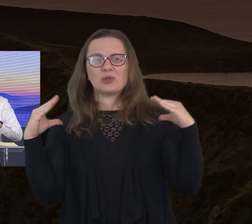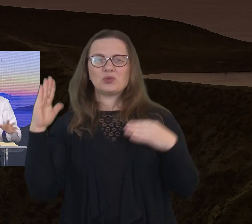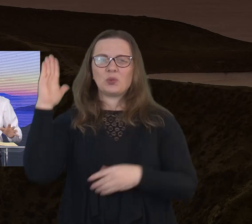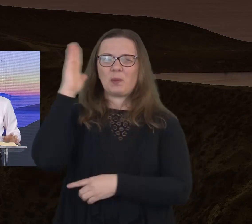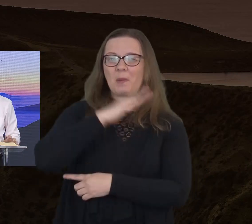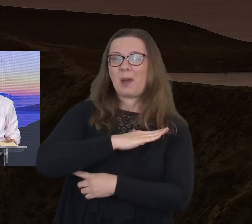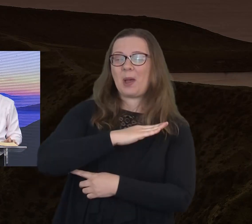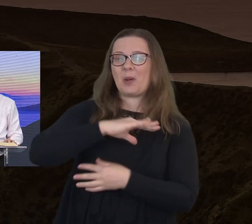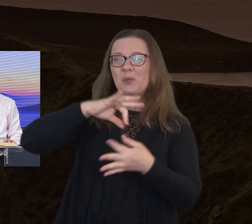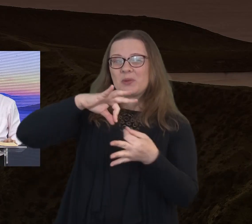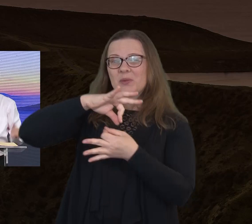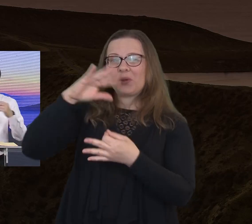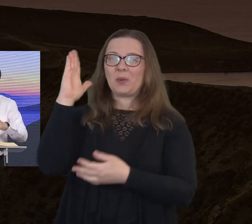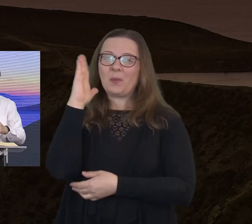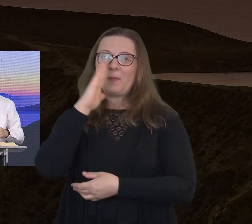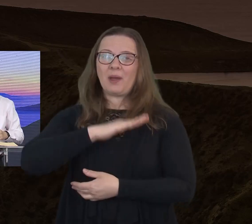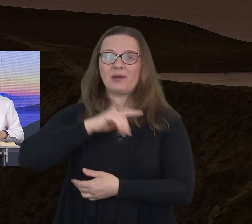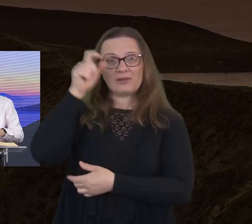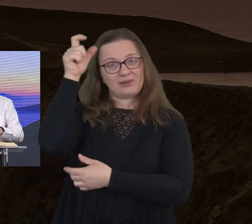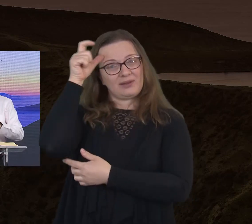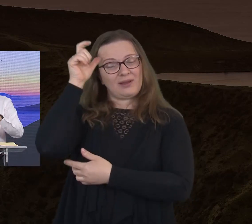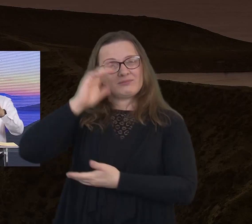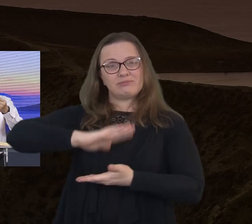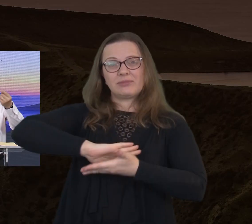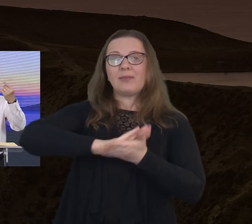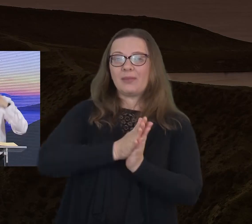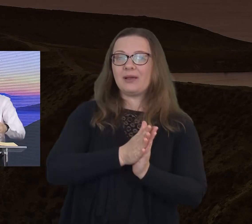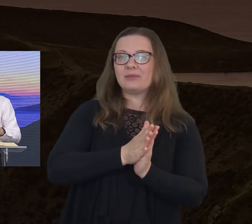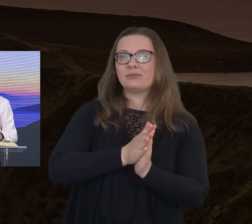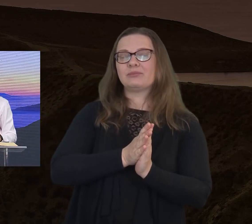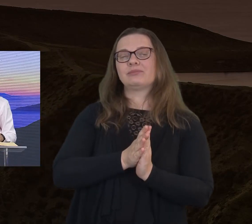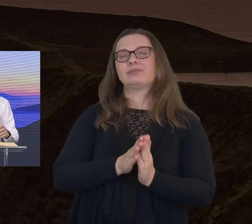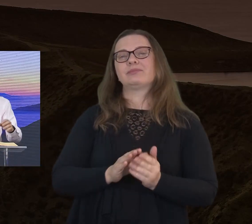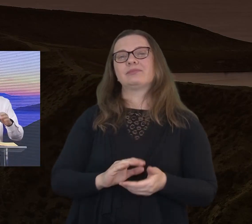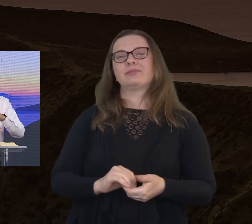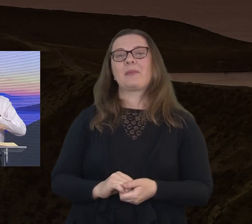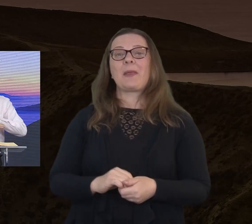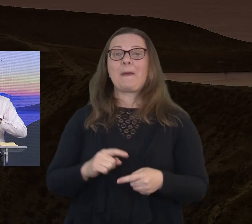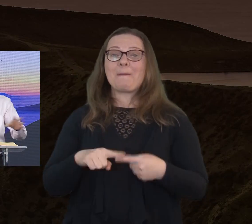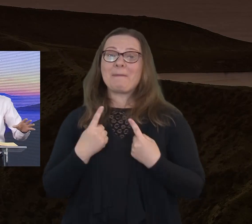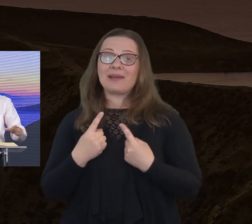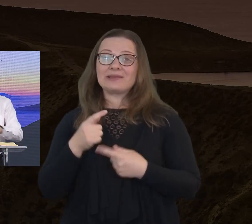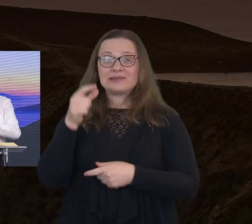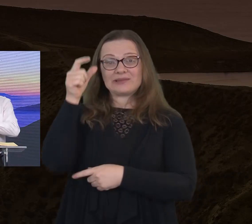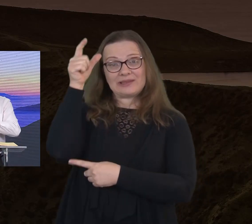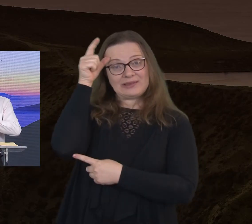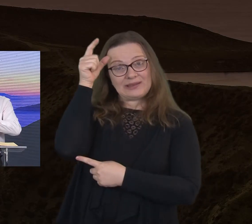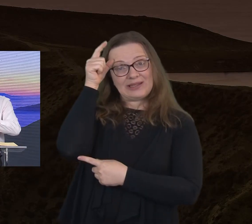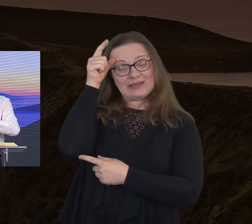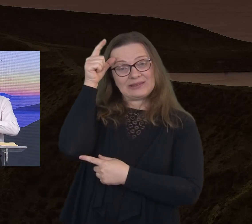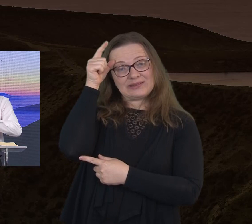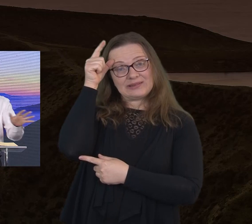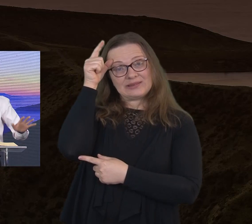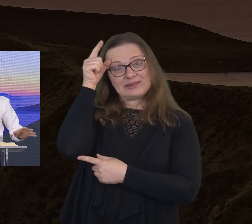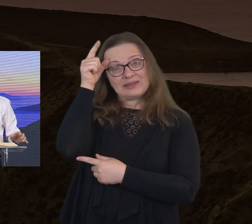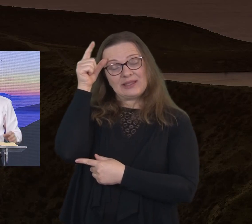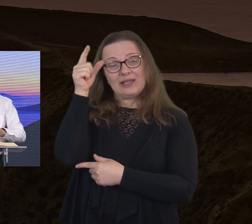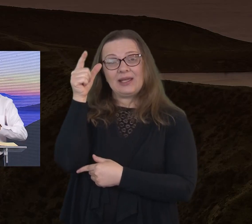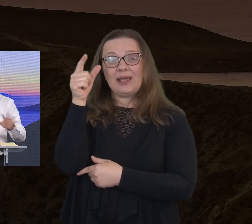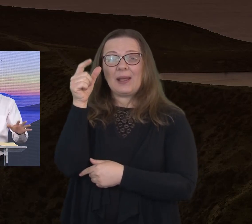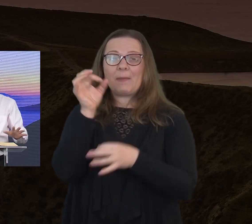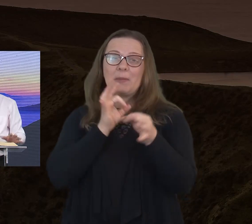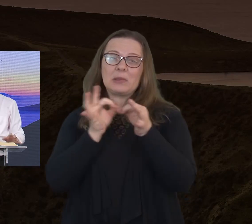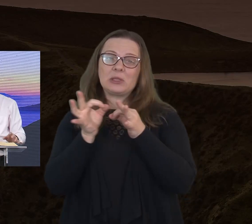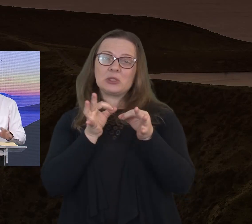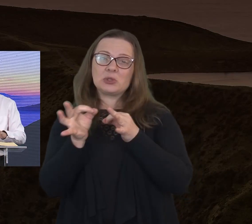em ordem, este universo. Todavia, Satanás se antecipou e arruinou o homem, né? Desconectou